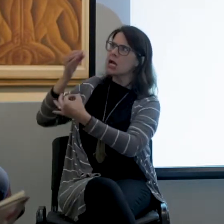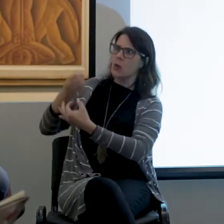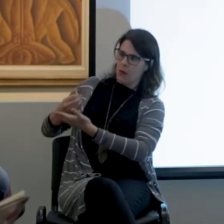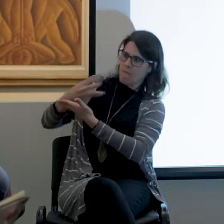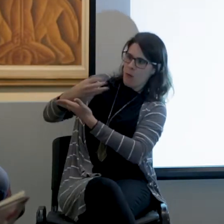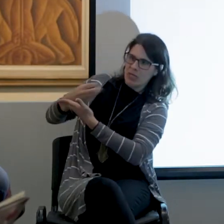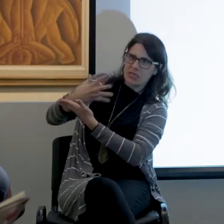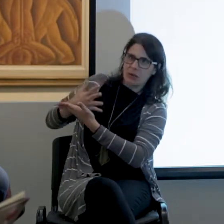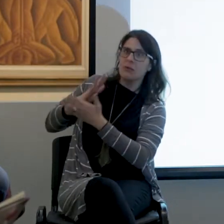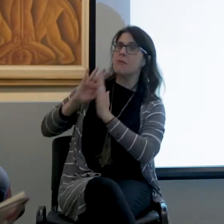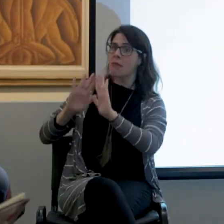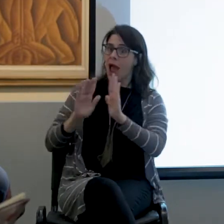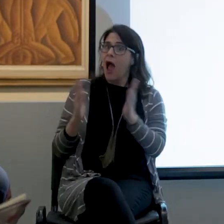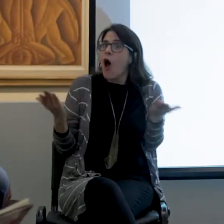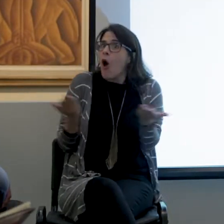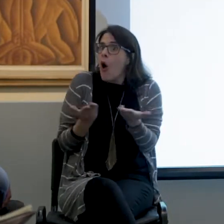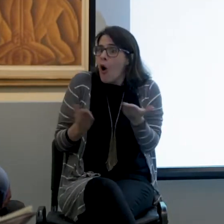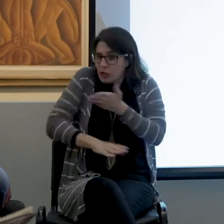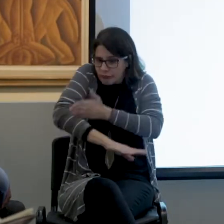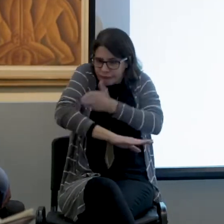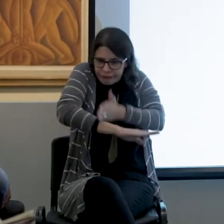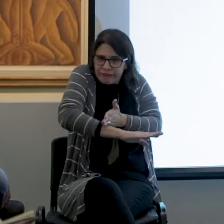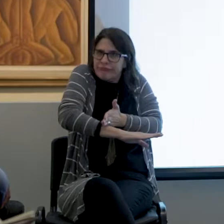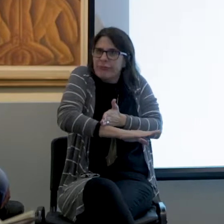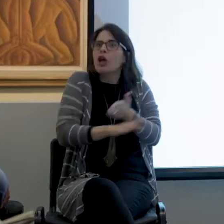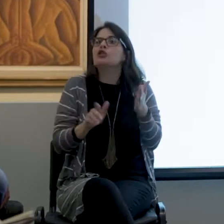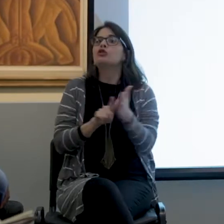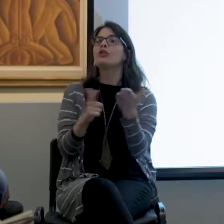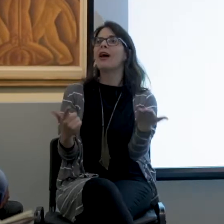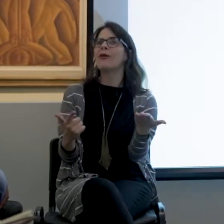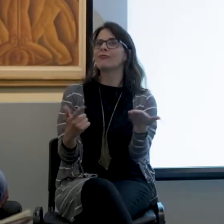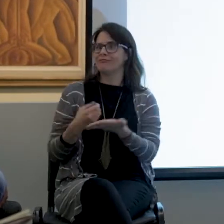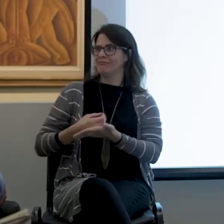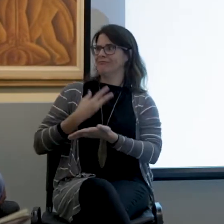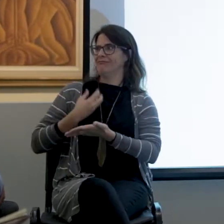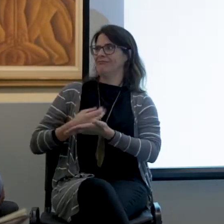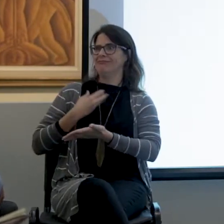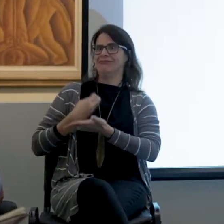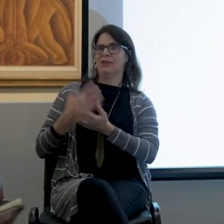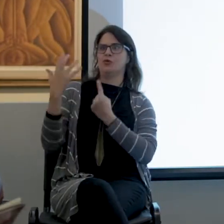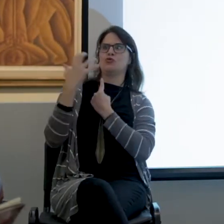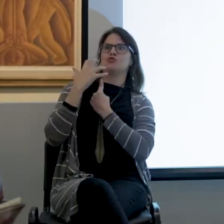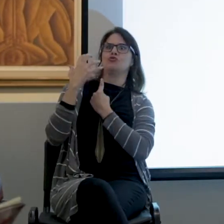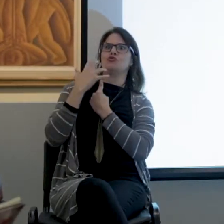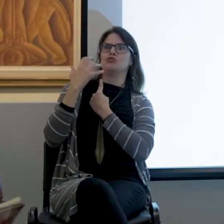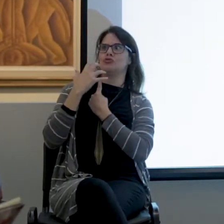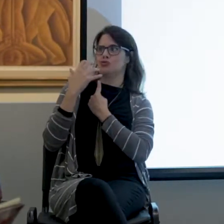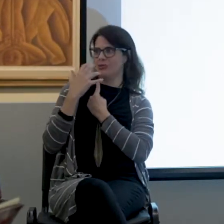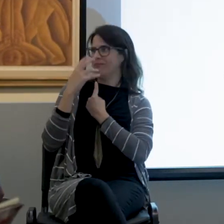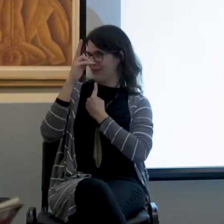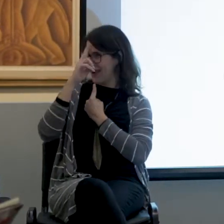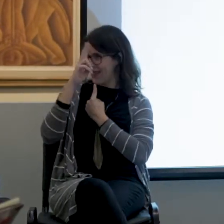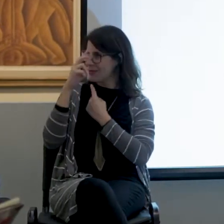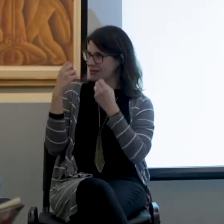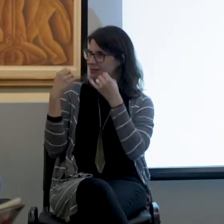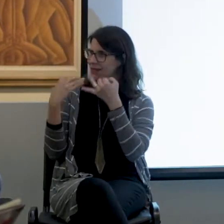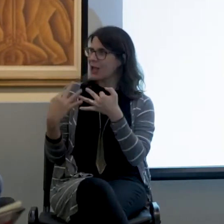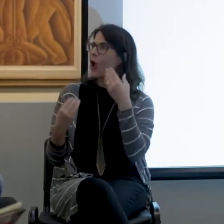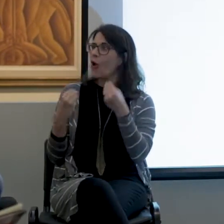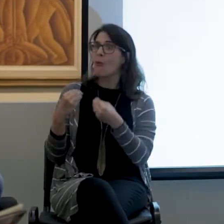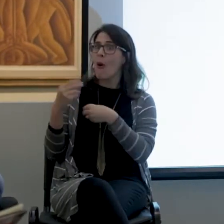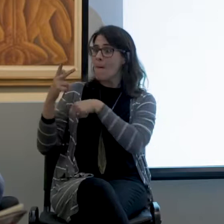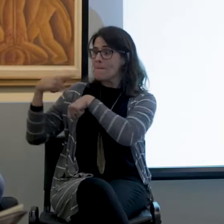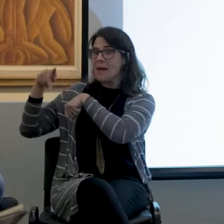faz a gente discutir. E lembra que eu estava falando do negócio da formação nacional, de formar o Estado? A mesma coisa.